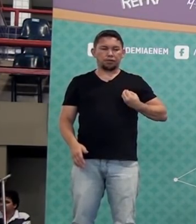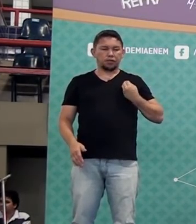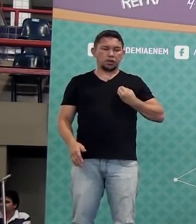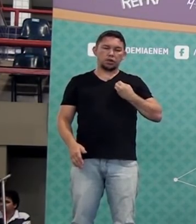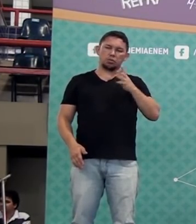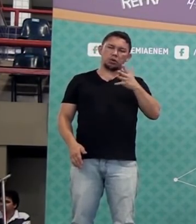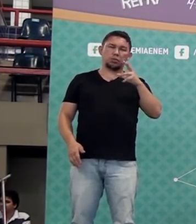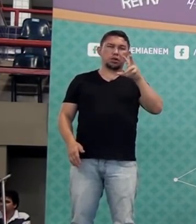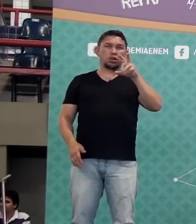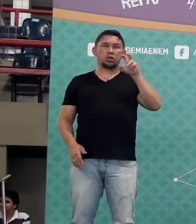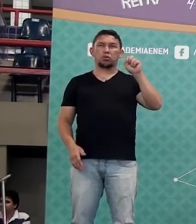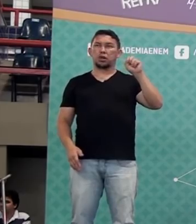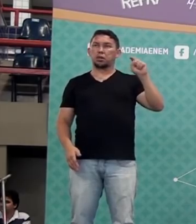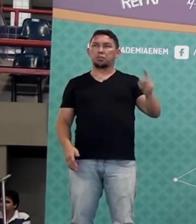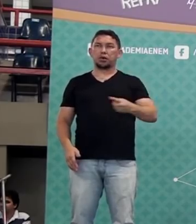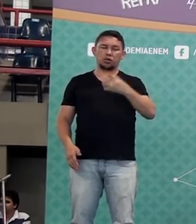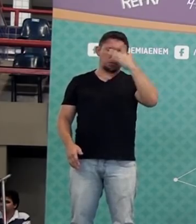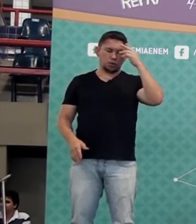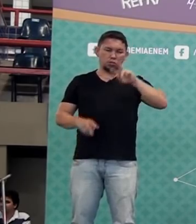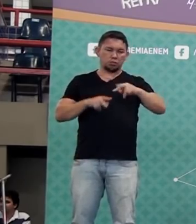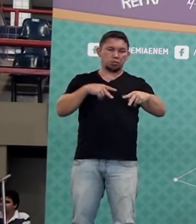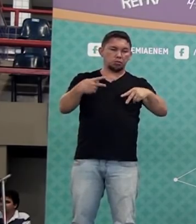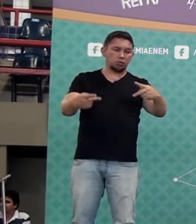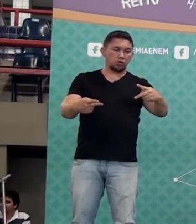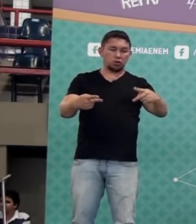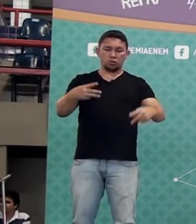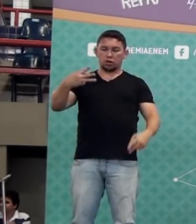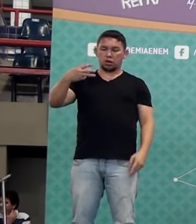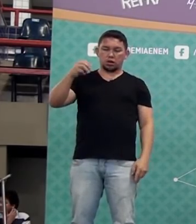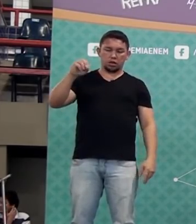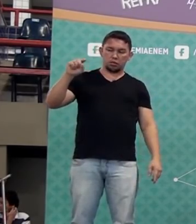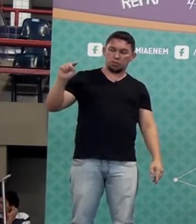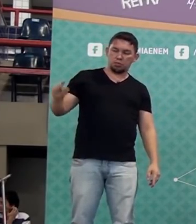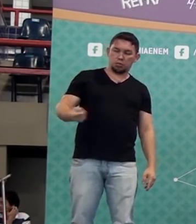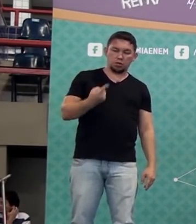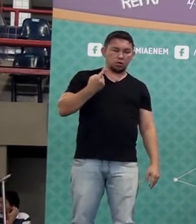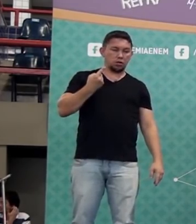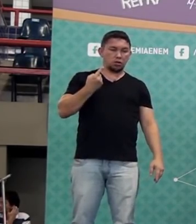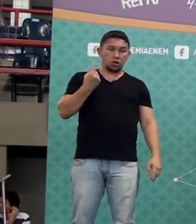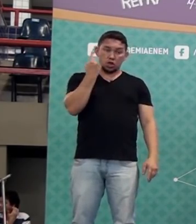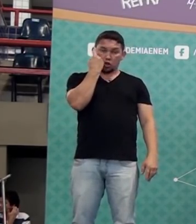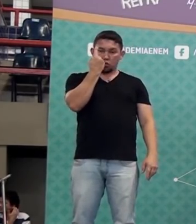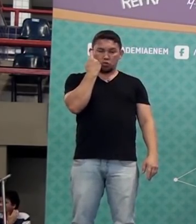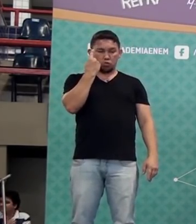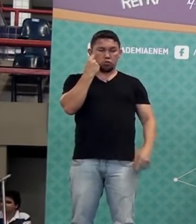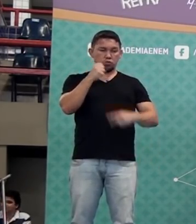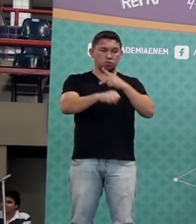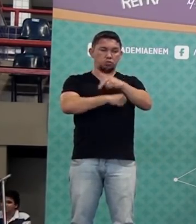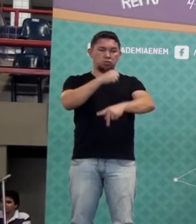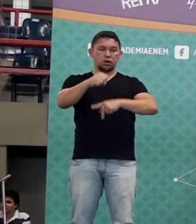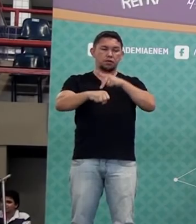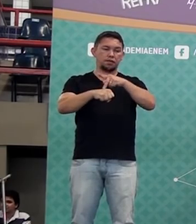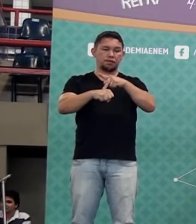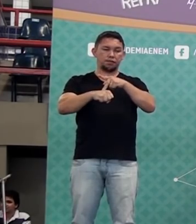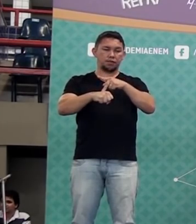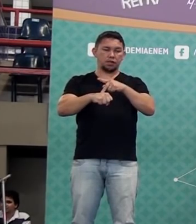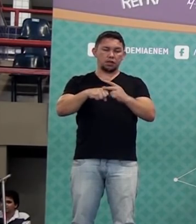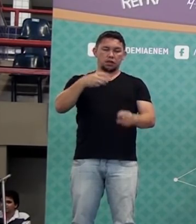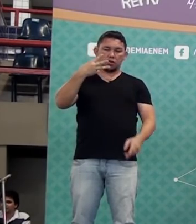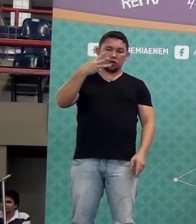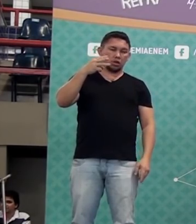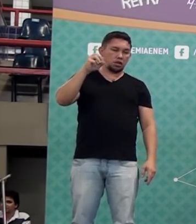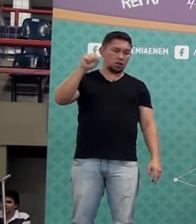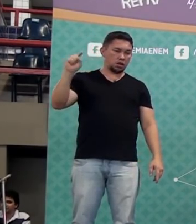pessoas, aproximadamente, dos quais 30 milhões, um único país teve